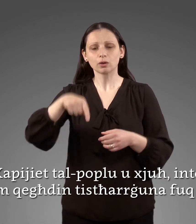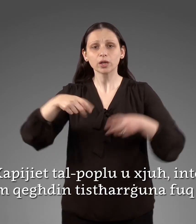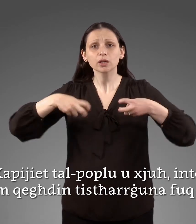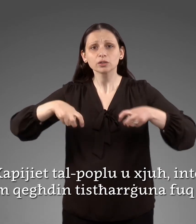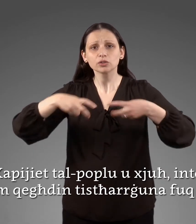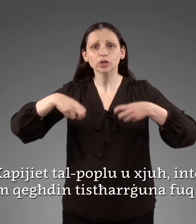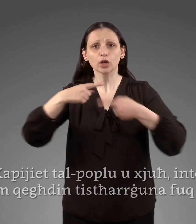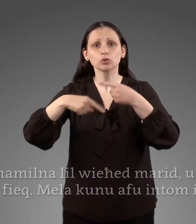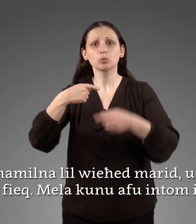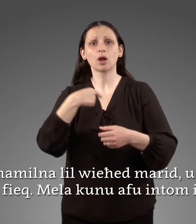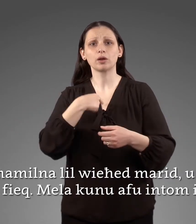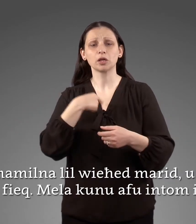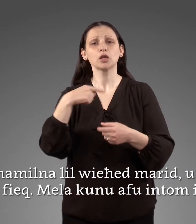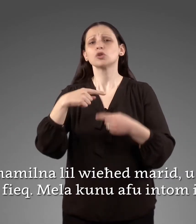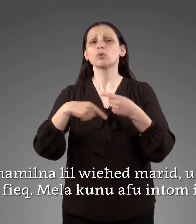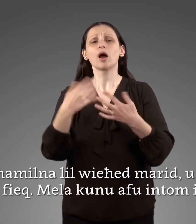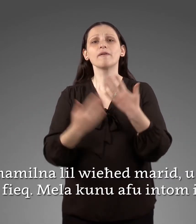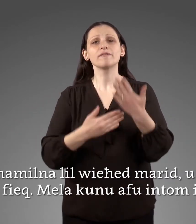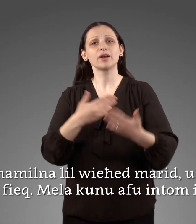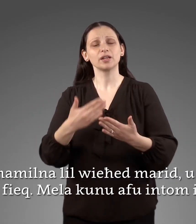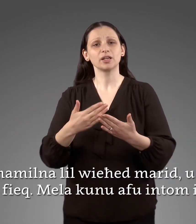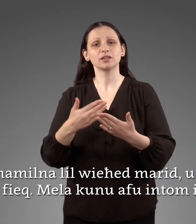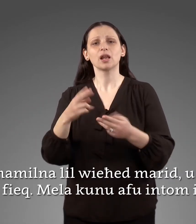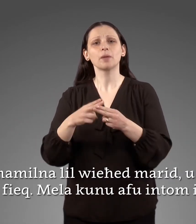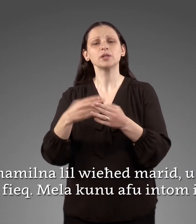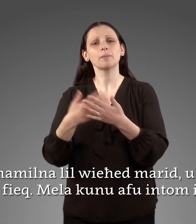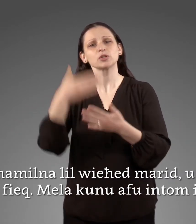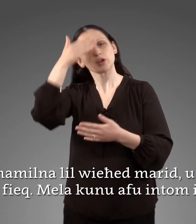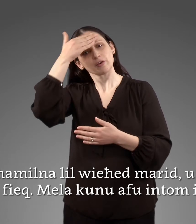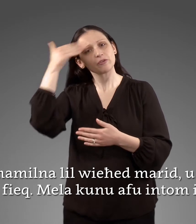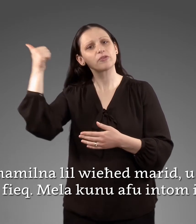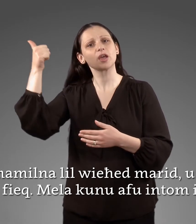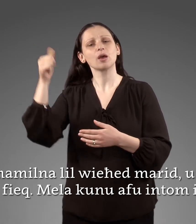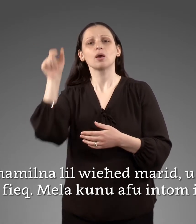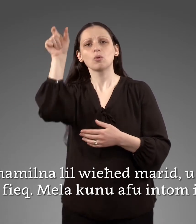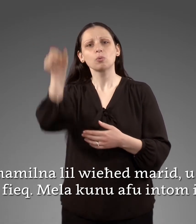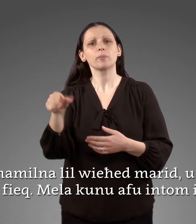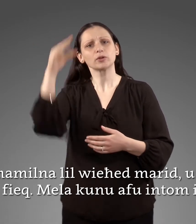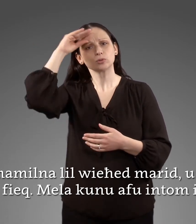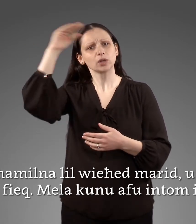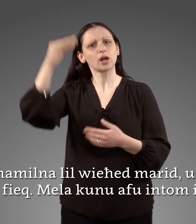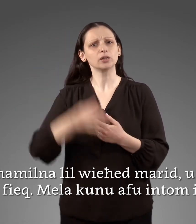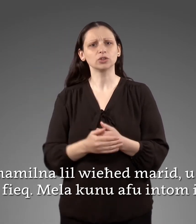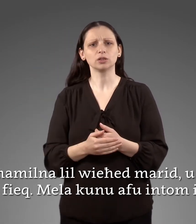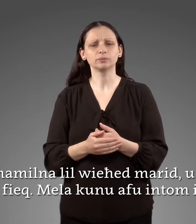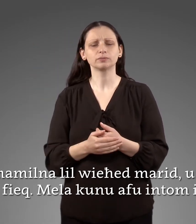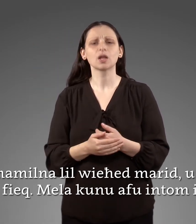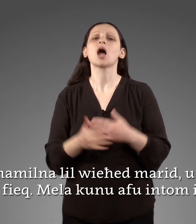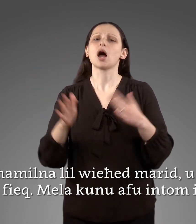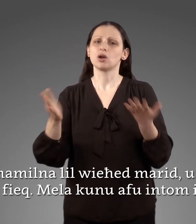fuq il-ġit li għamilna li l-wihħat marit u biex dan fiq Malakunu għafu intom